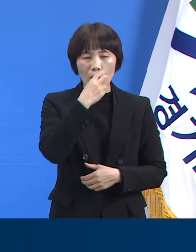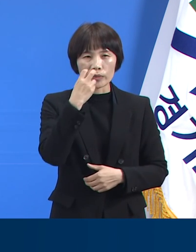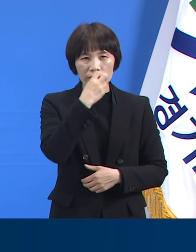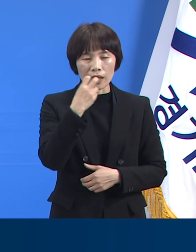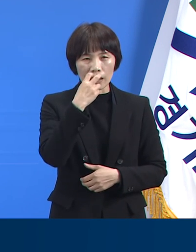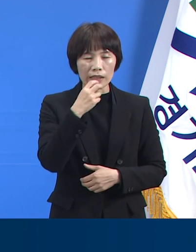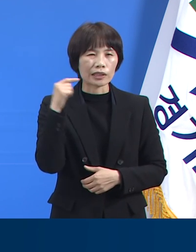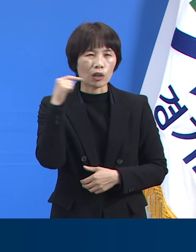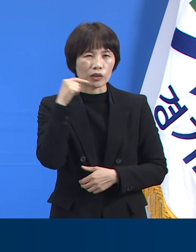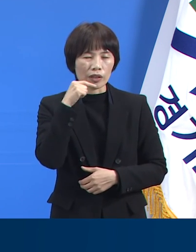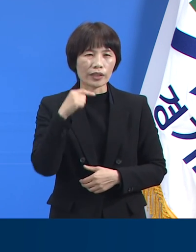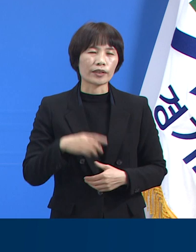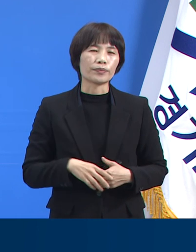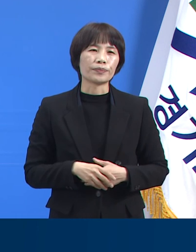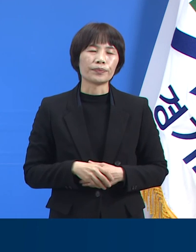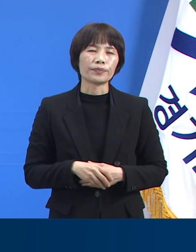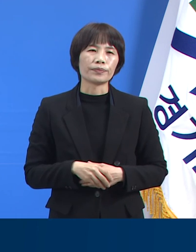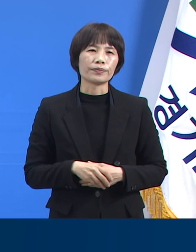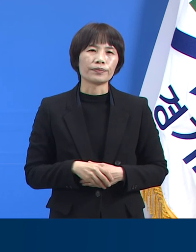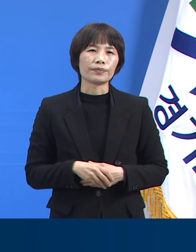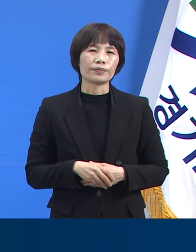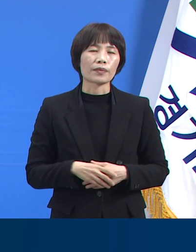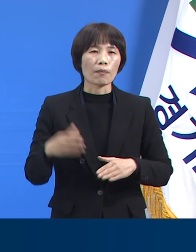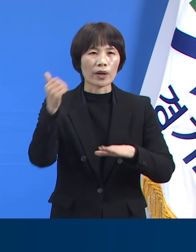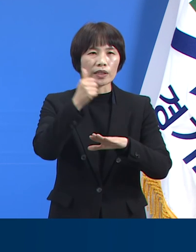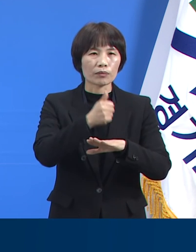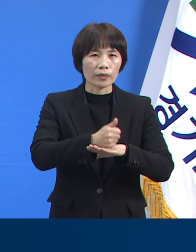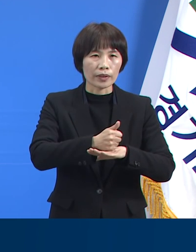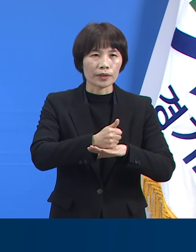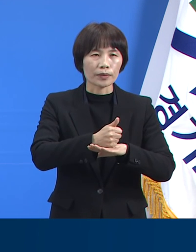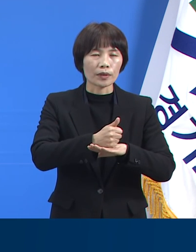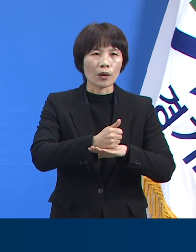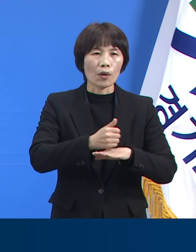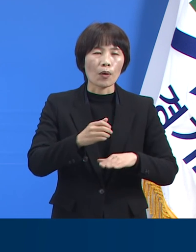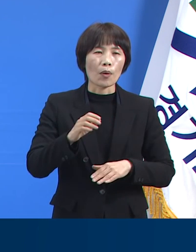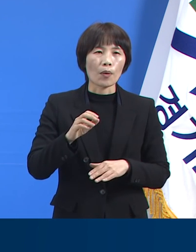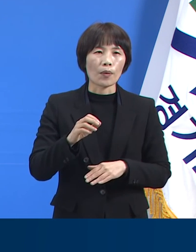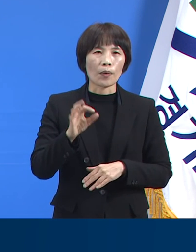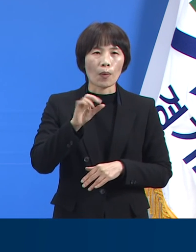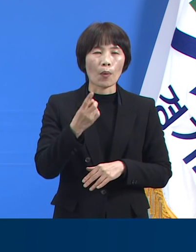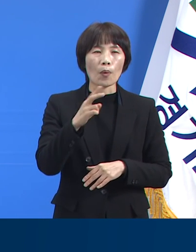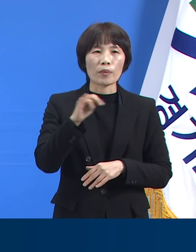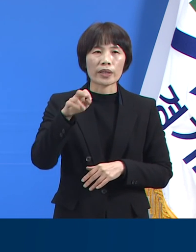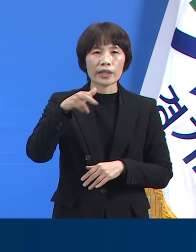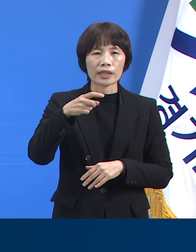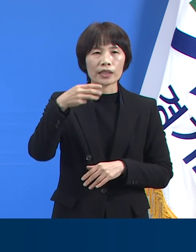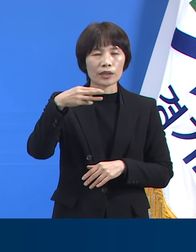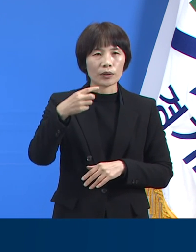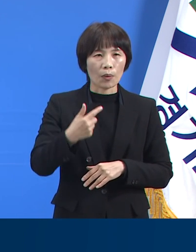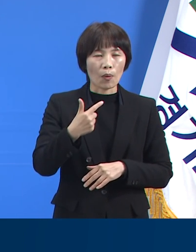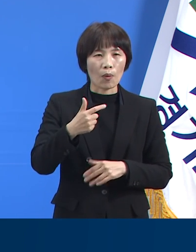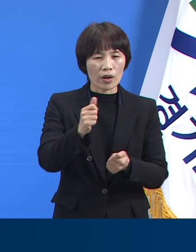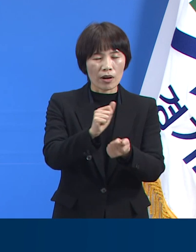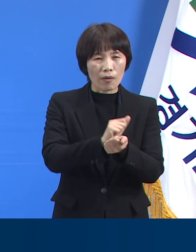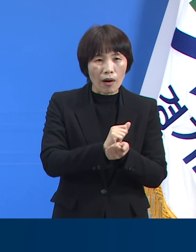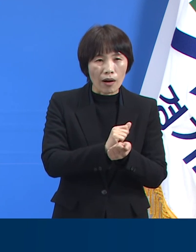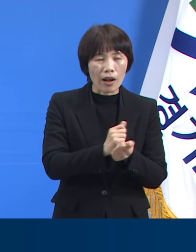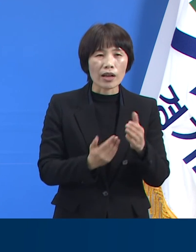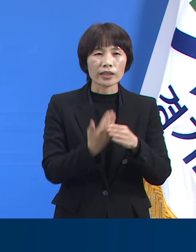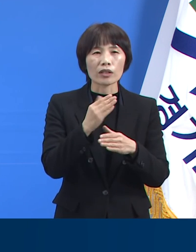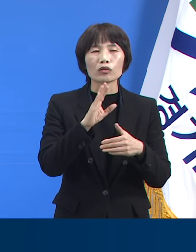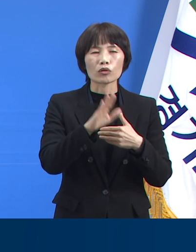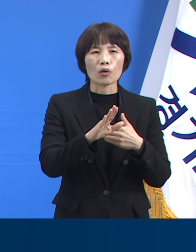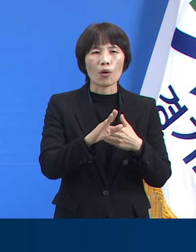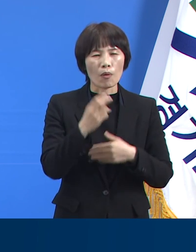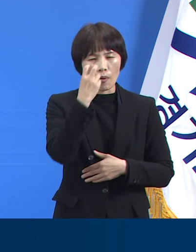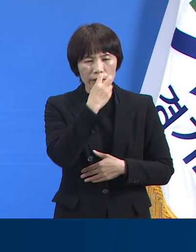감시를 강화했습니다. 마지막으로 오미크론 변이 확진자가 발생한 경우 감염 확산을 방지하고 환자